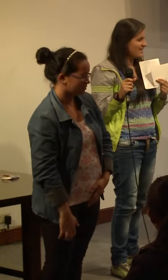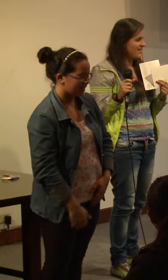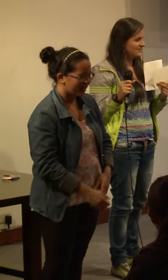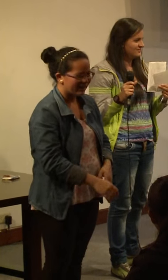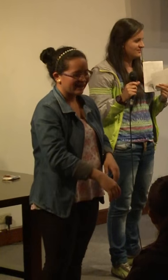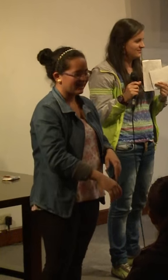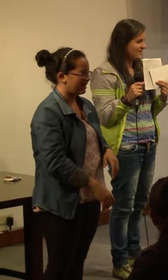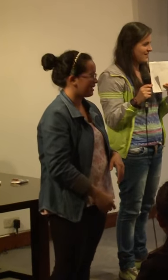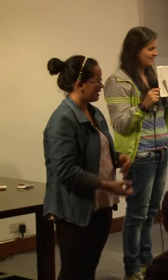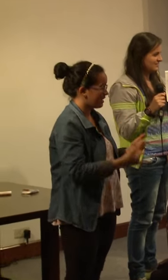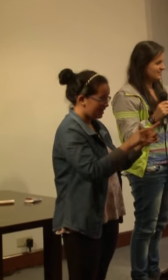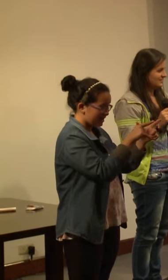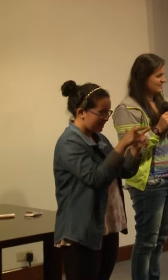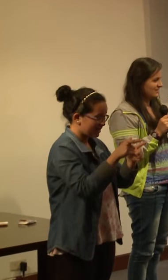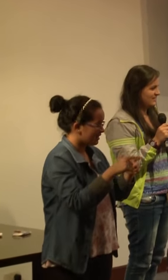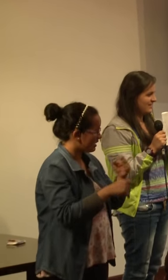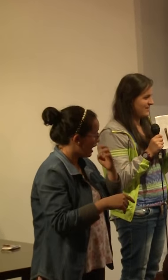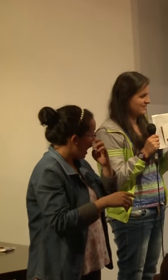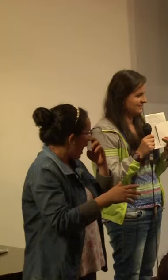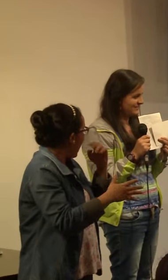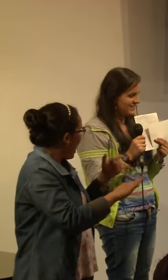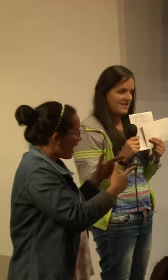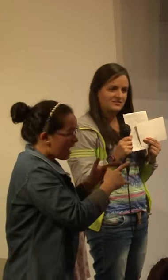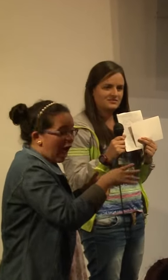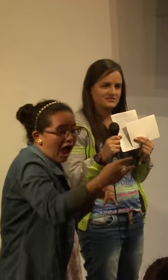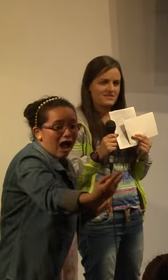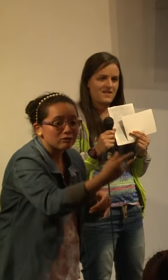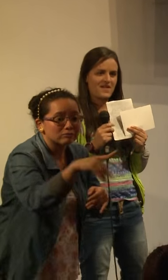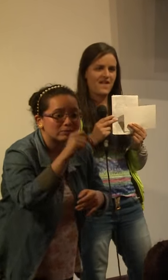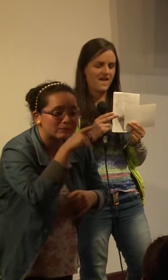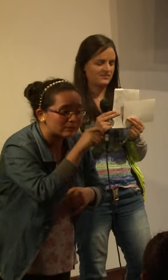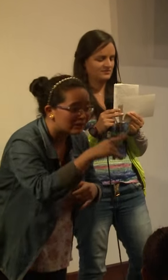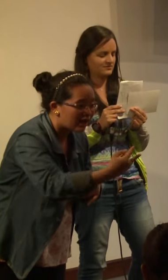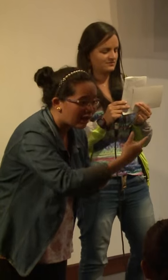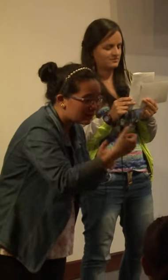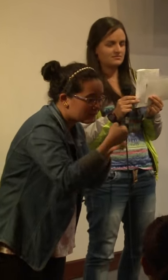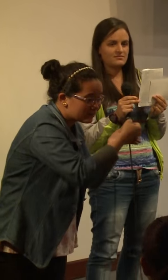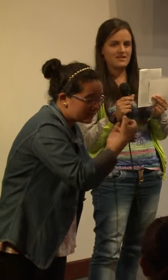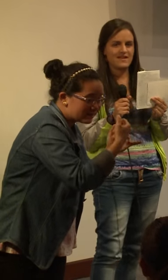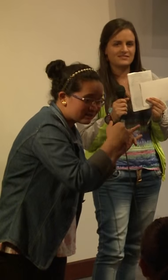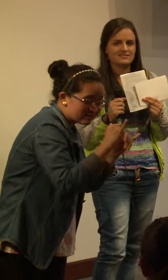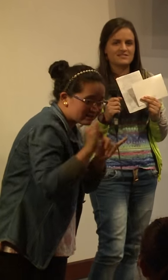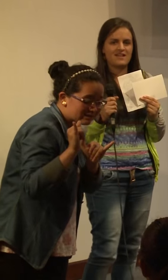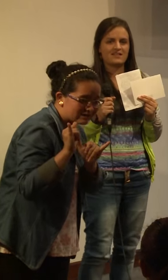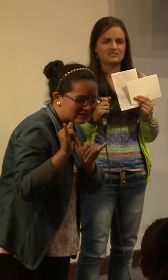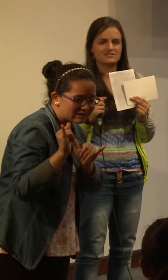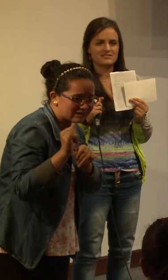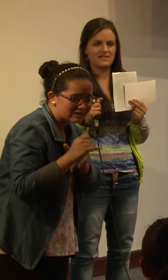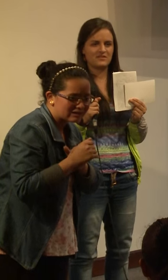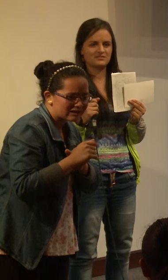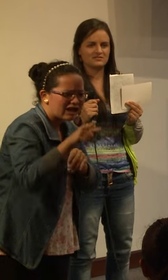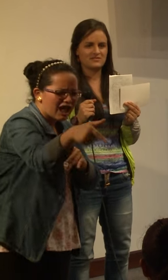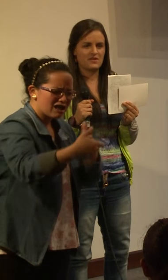Ahora ponga de al lado, porque casi no veo. Ah, perdón, hay preguntas, señor. ¿Hay preguntas para ayudarme? No,